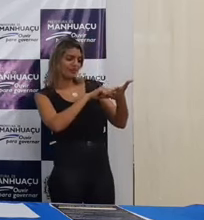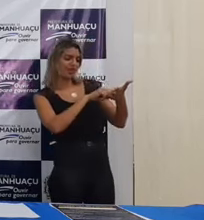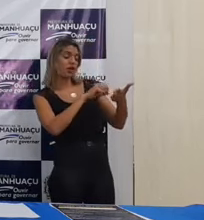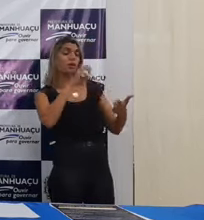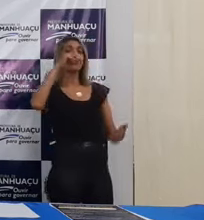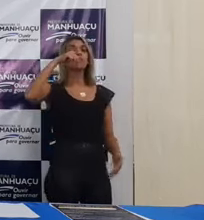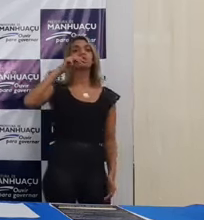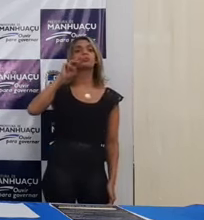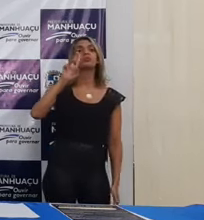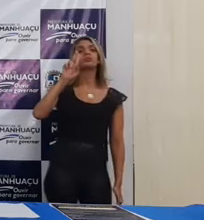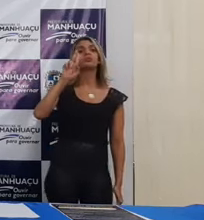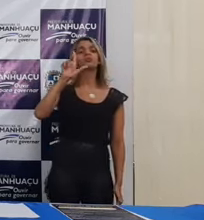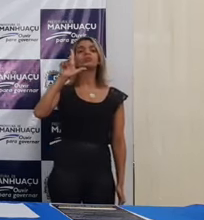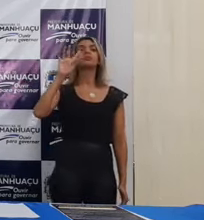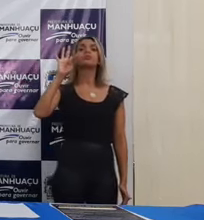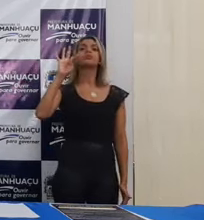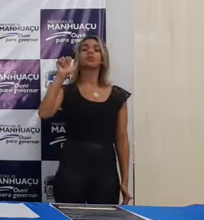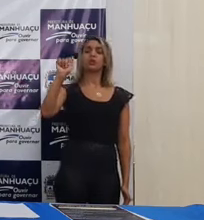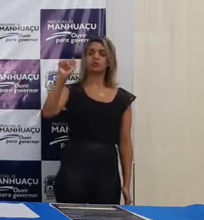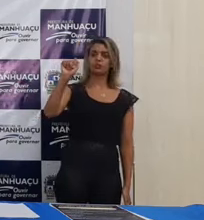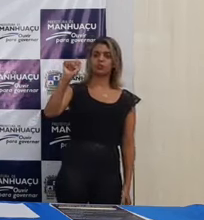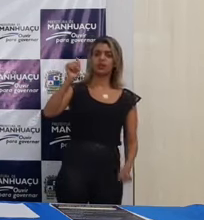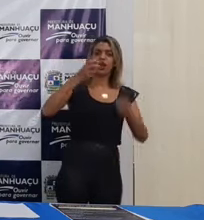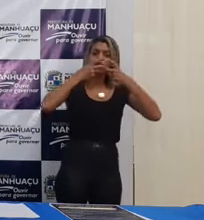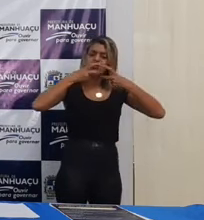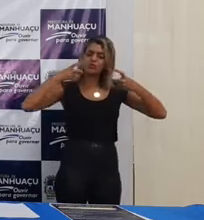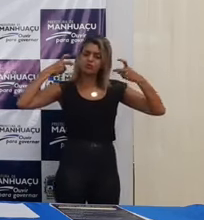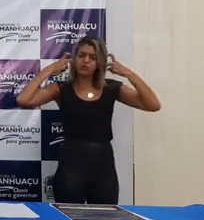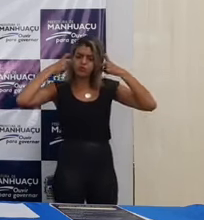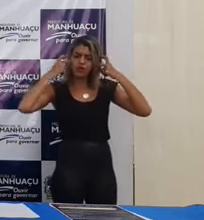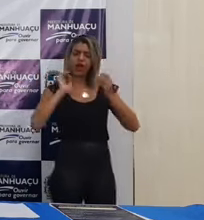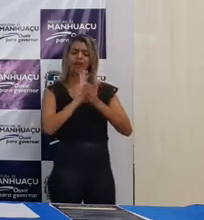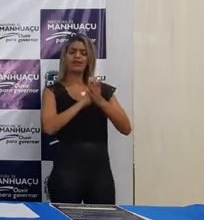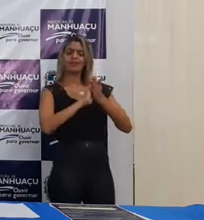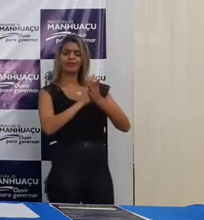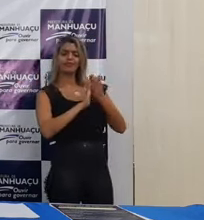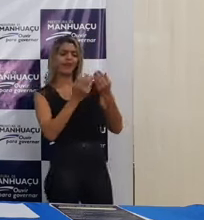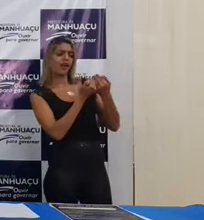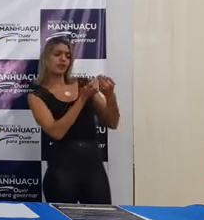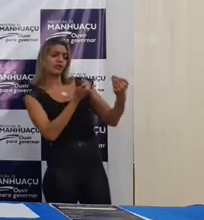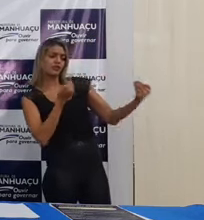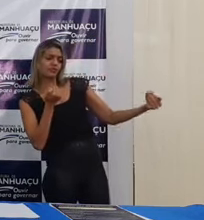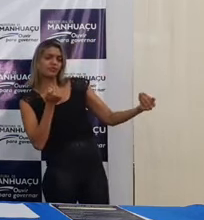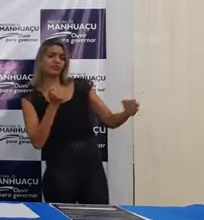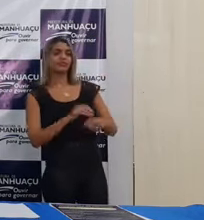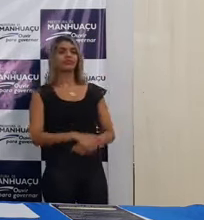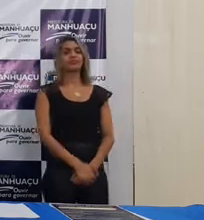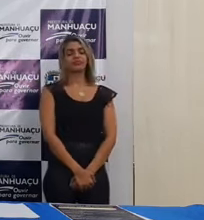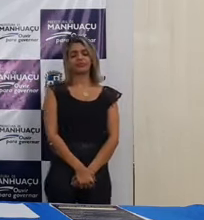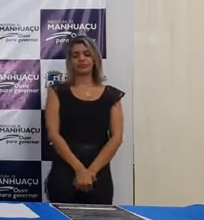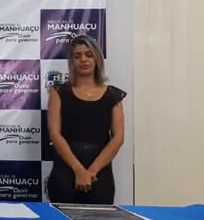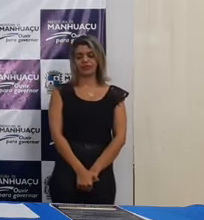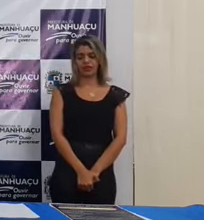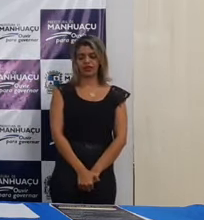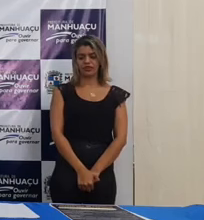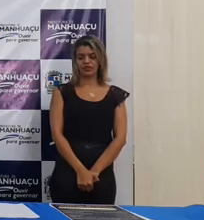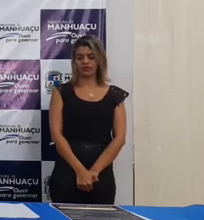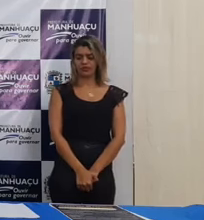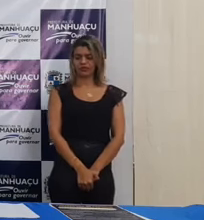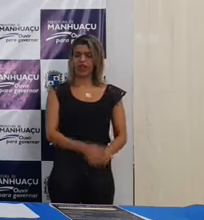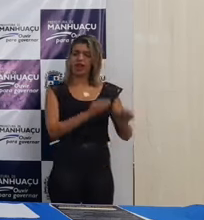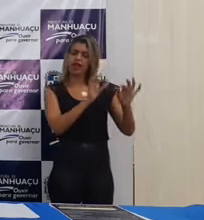tem cidade que estipulou R$100, tem cidade que estipulou R$80, da pessoa que está sem máscara, por exemplo. Muito bem, mas aí eu